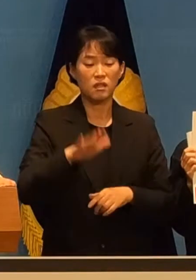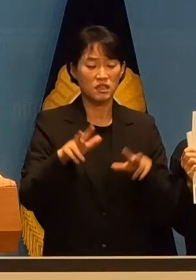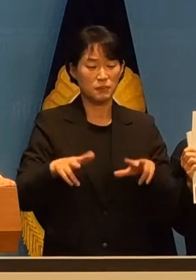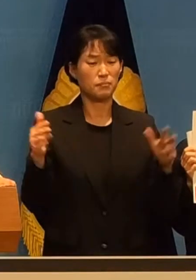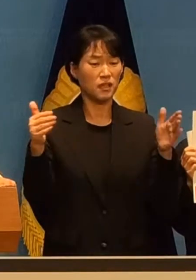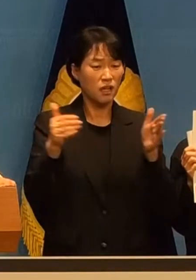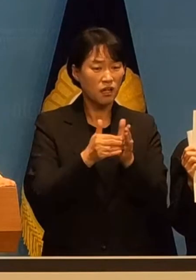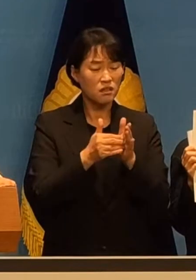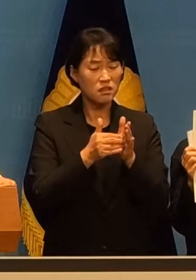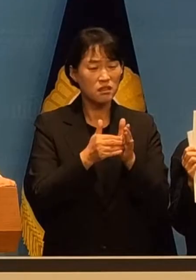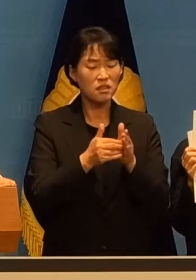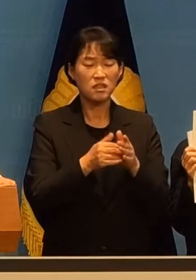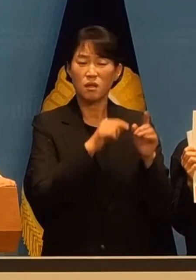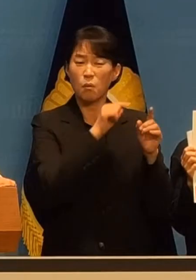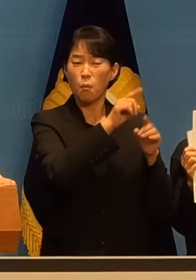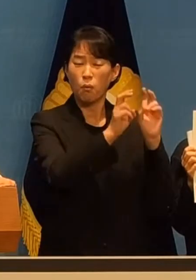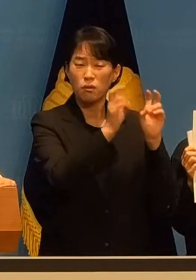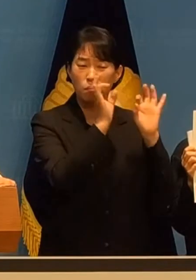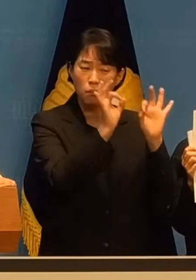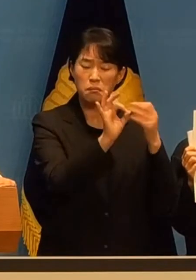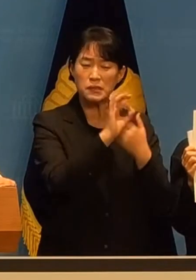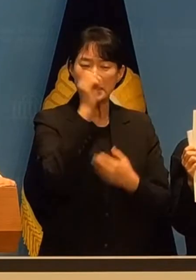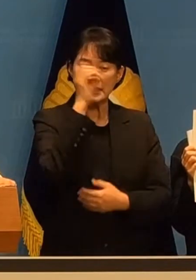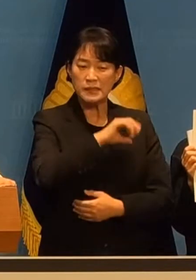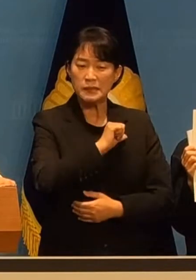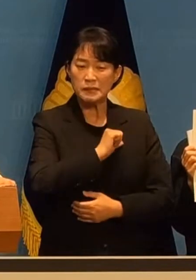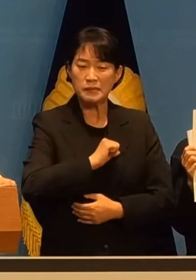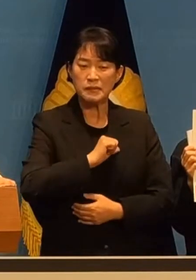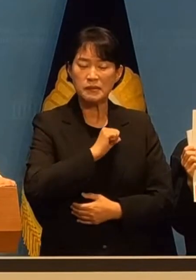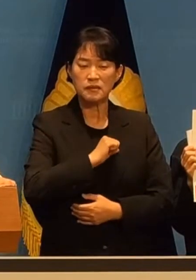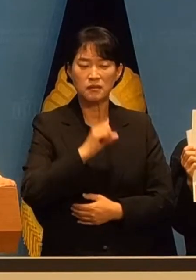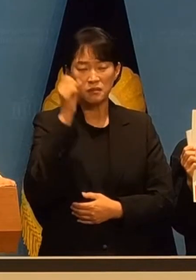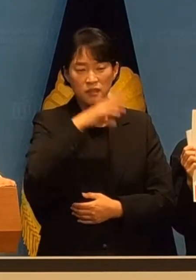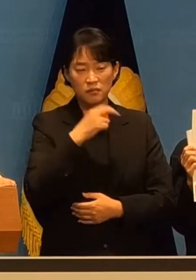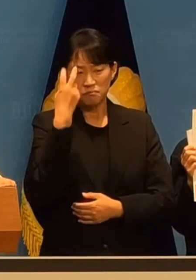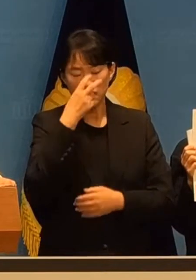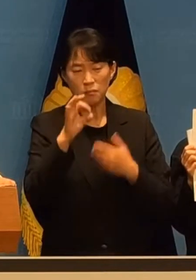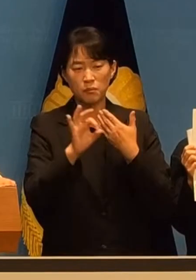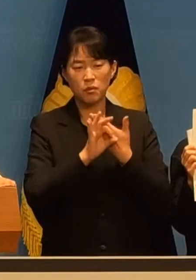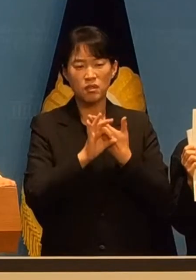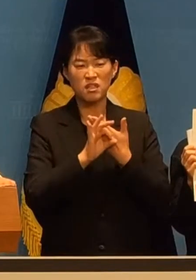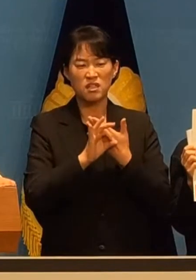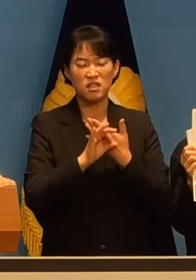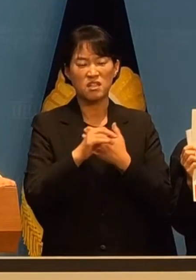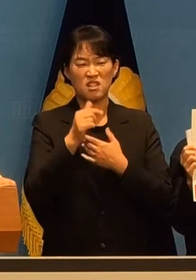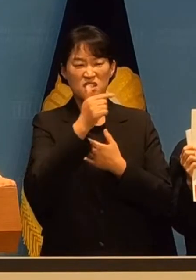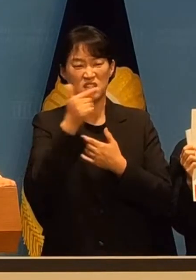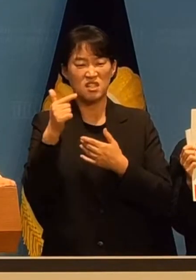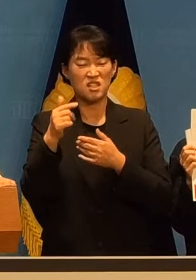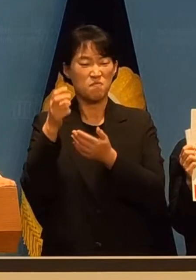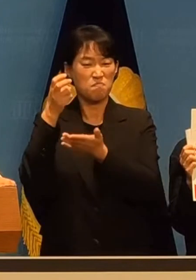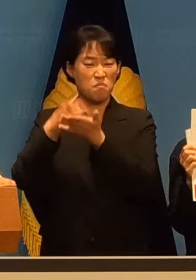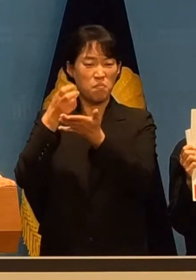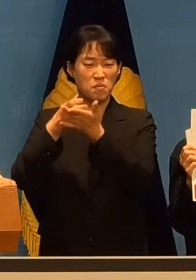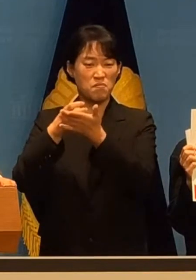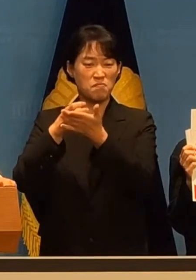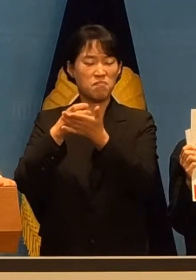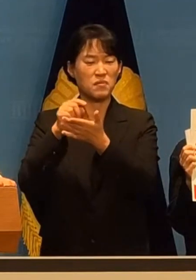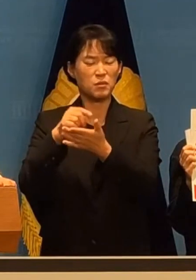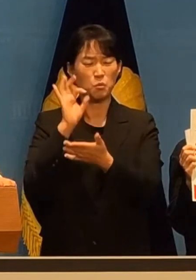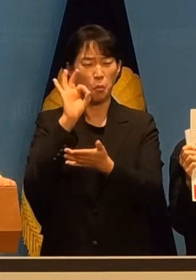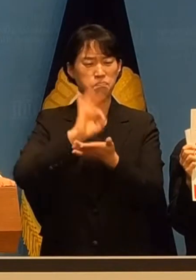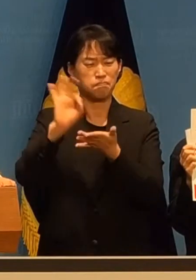하는 모습들은 버티기, 수사가 시작되게 되면 대형 로펌들을 동원해서 법률 비용을 대거 쏟아